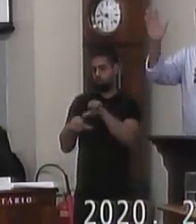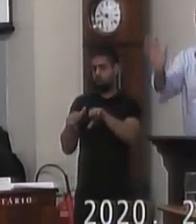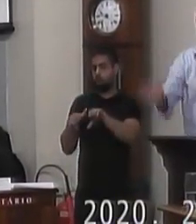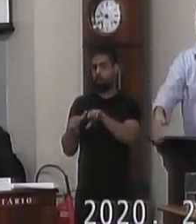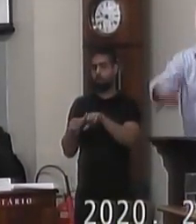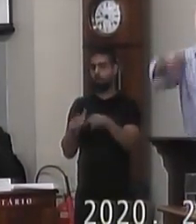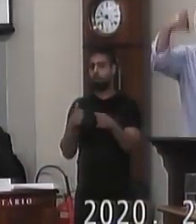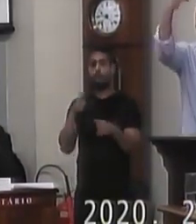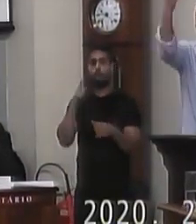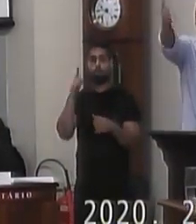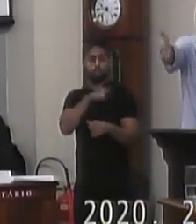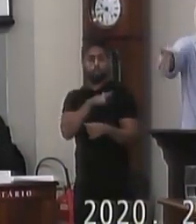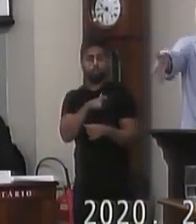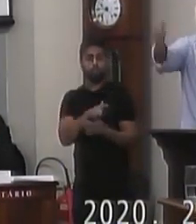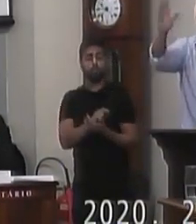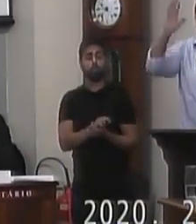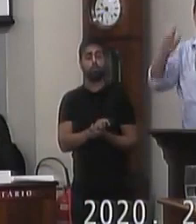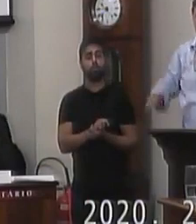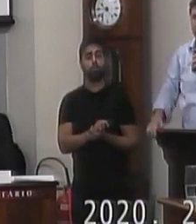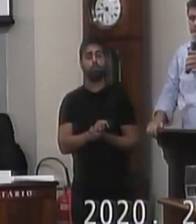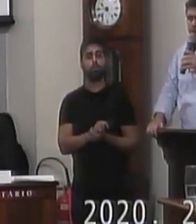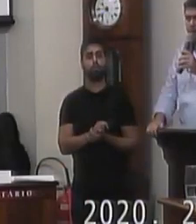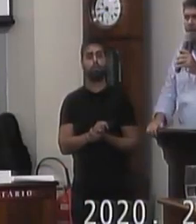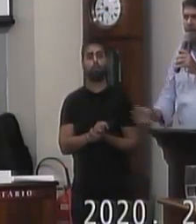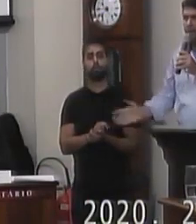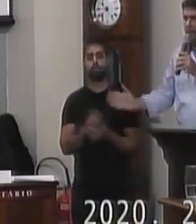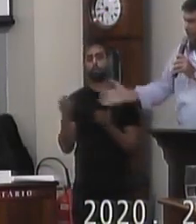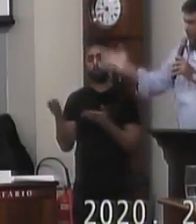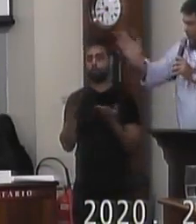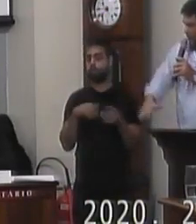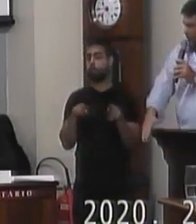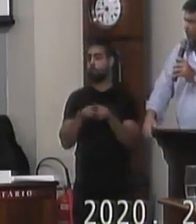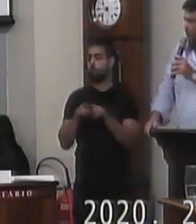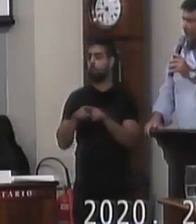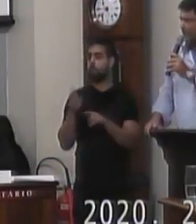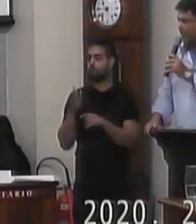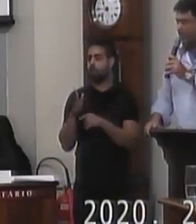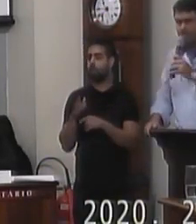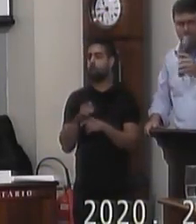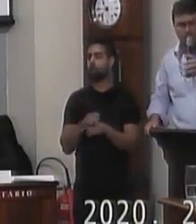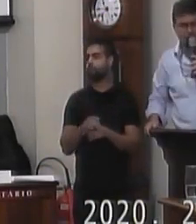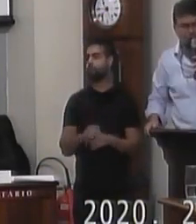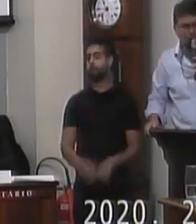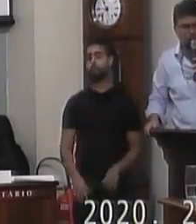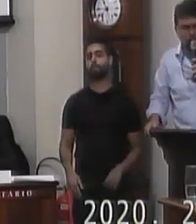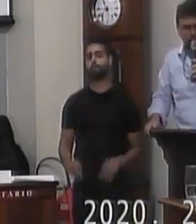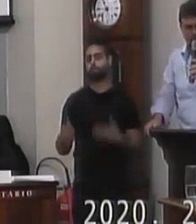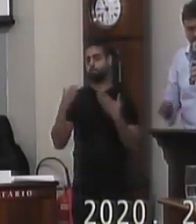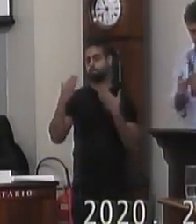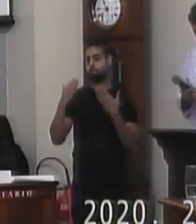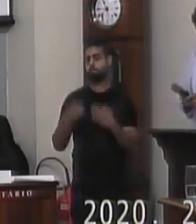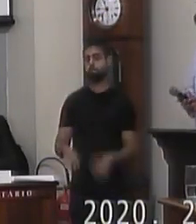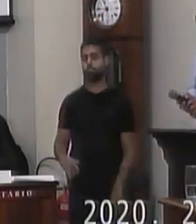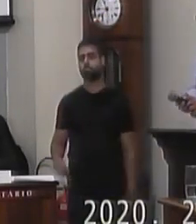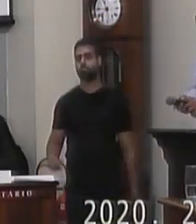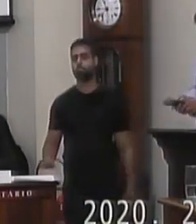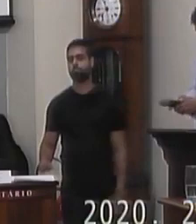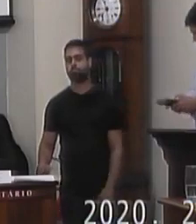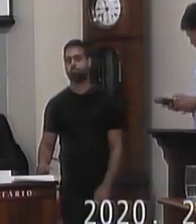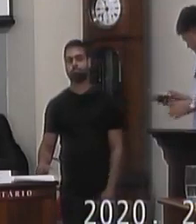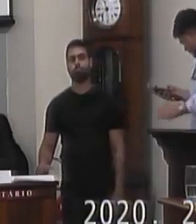isso acontecendo, né, a próxima a ser convidada, porque aí já passou essa etapa. Muito obrigado.